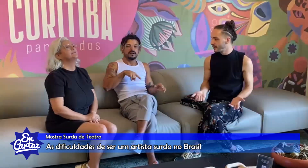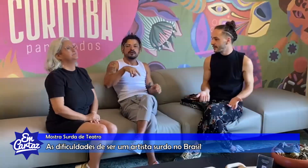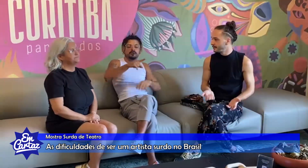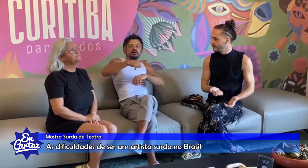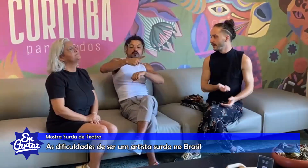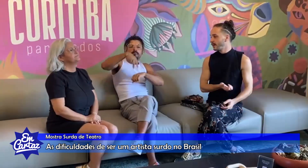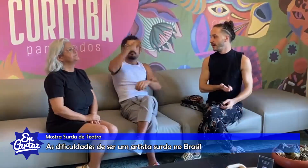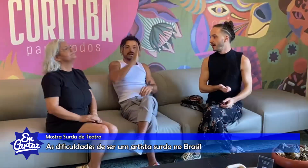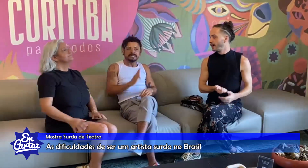portuguesa.